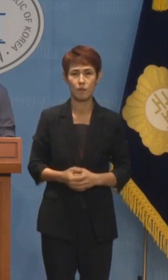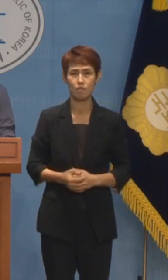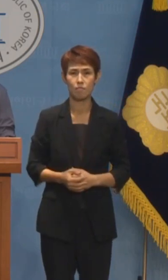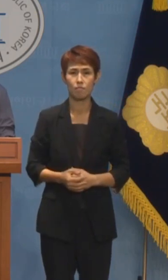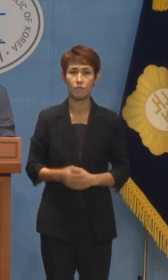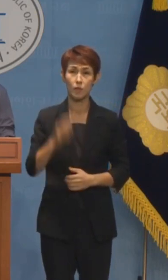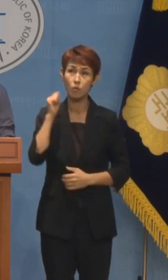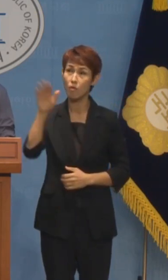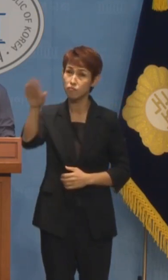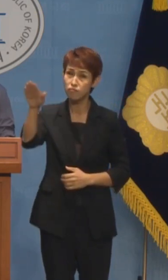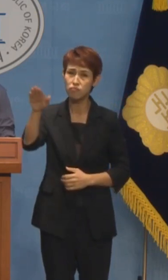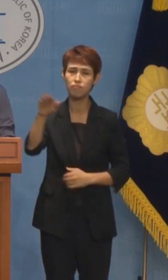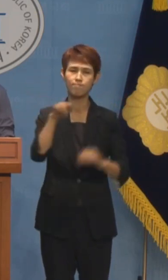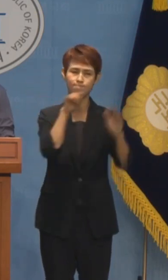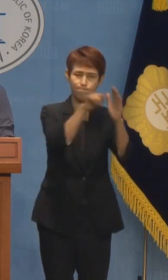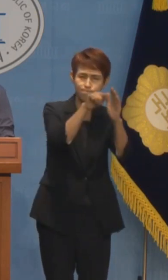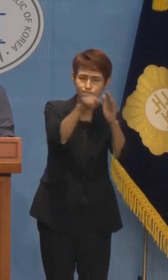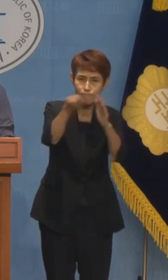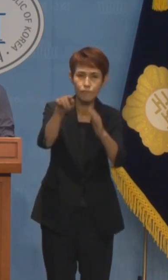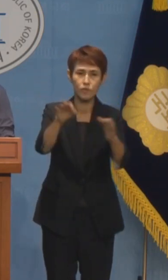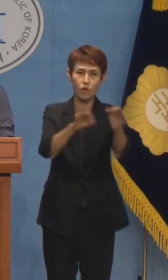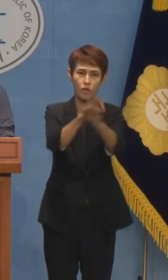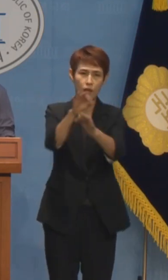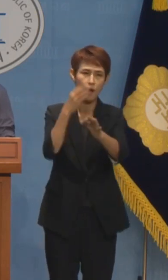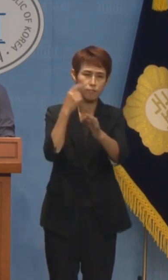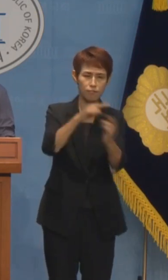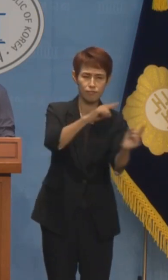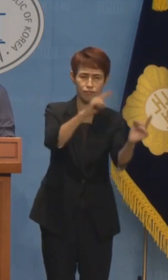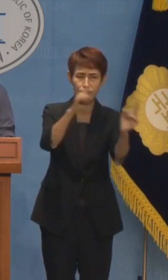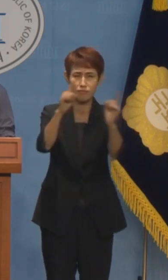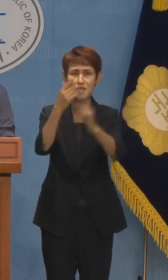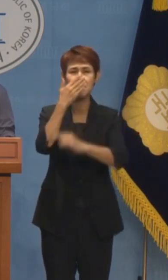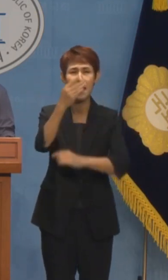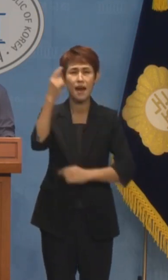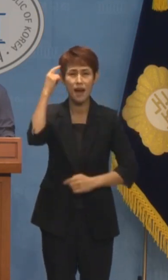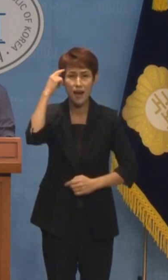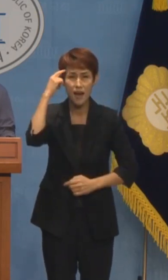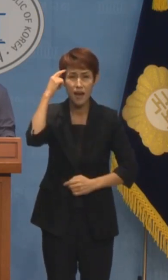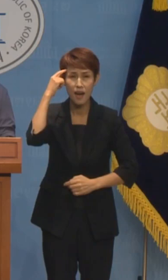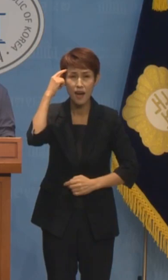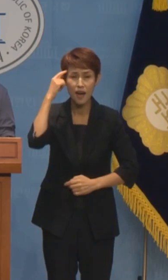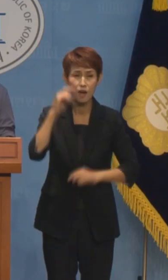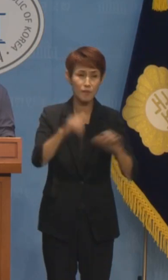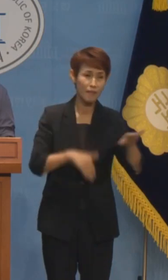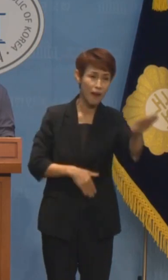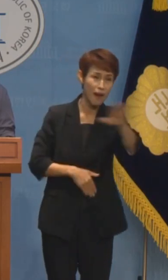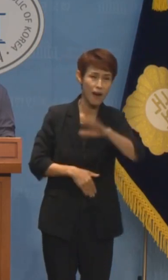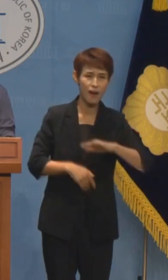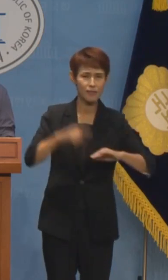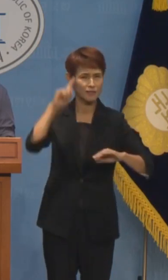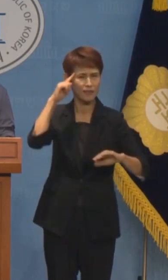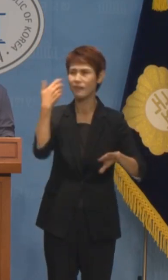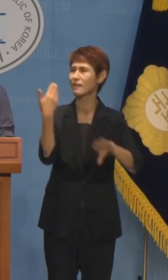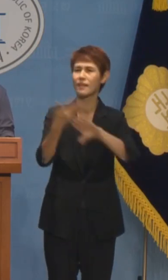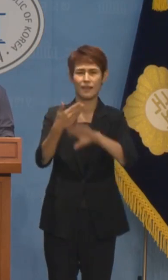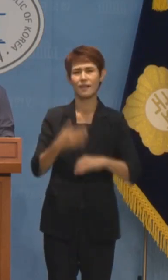찾더라도 우리 경제의 활력이 살아나고 있다고 느끼는 국민은 단 한 사람도 찾아보기 어렵다는